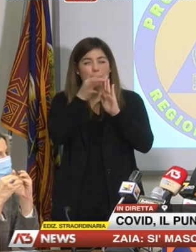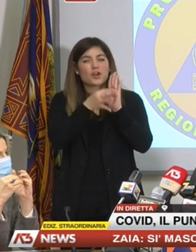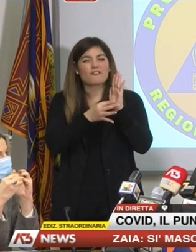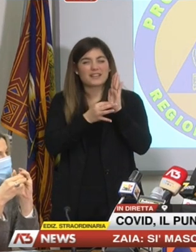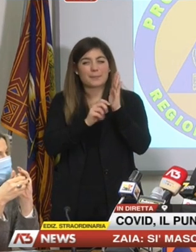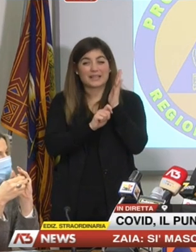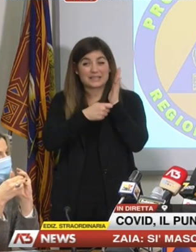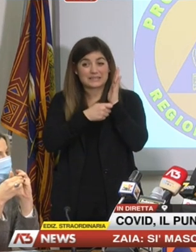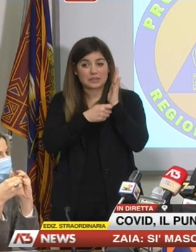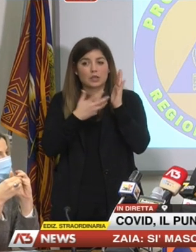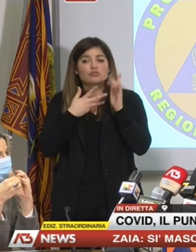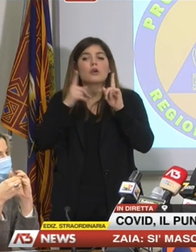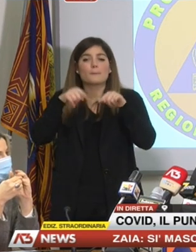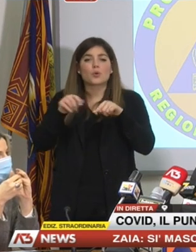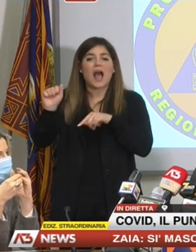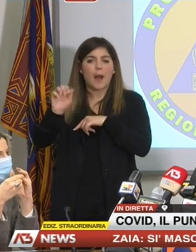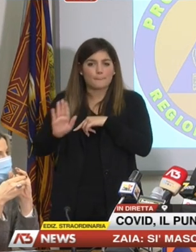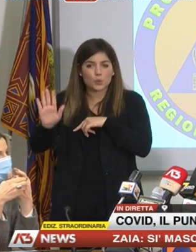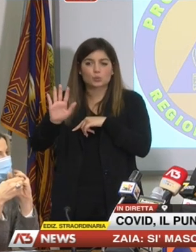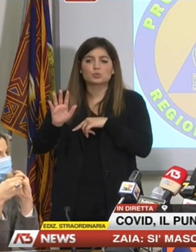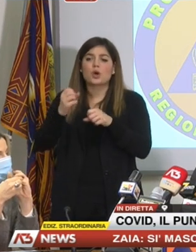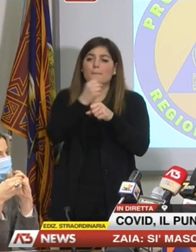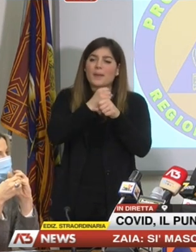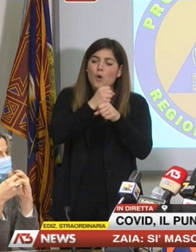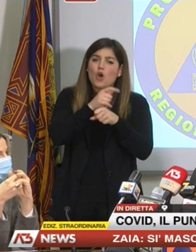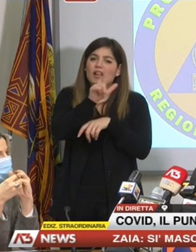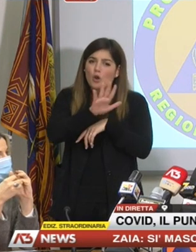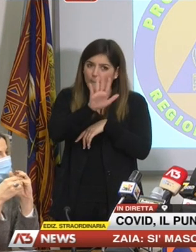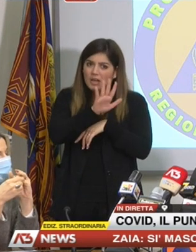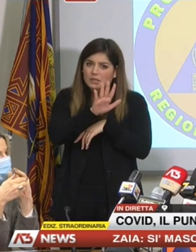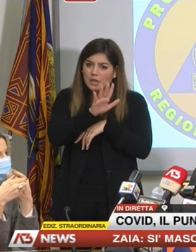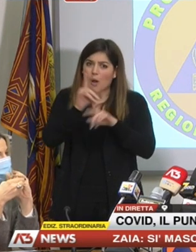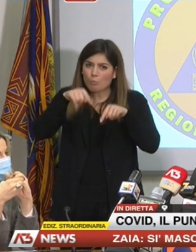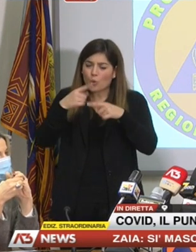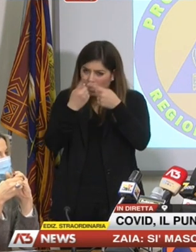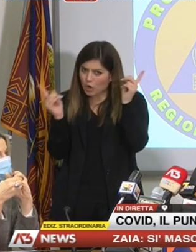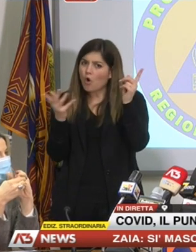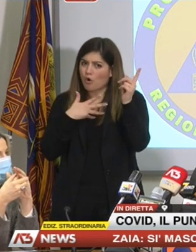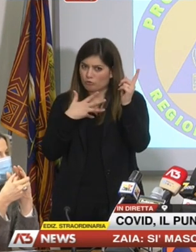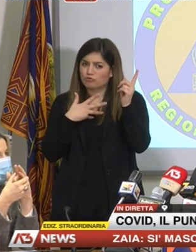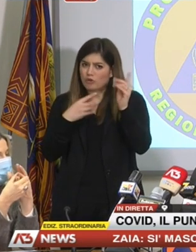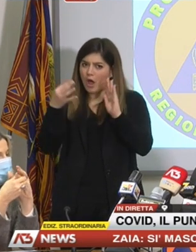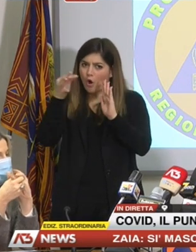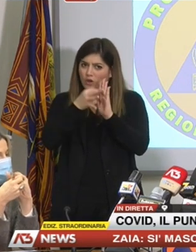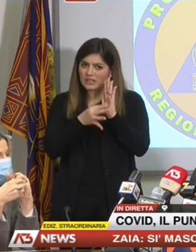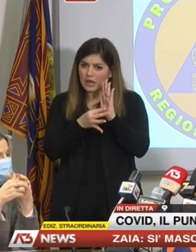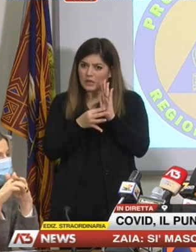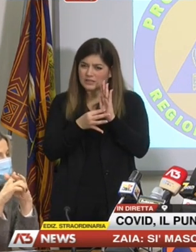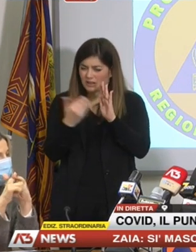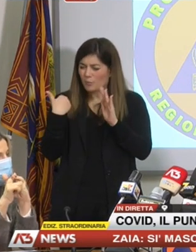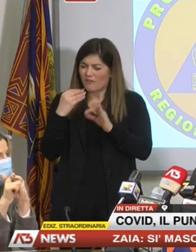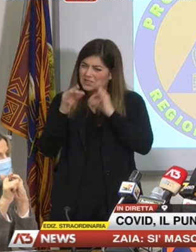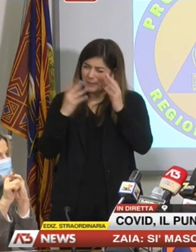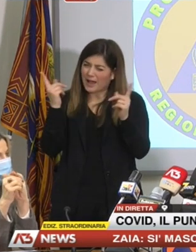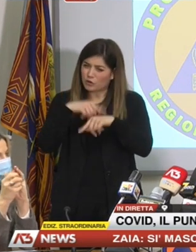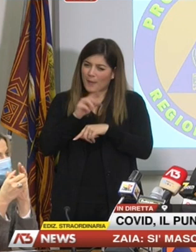del Veneto, è dell'Abruzzo, del Piemonte, della Lombardia. Hanno adottato, scusa, non mi sono spiegato male, loro